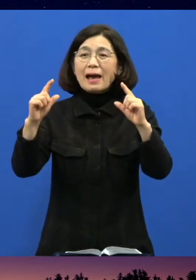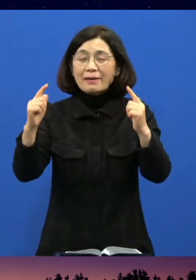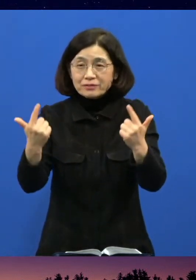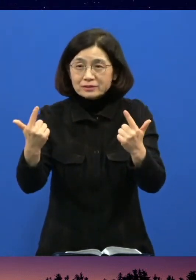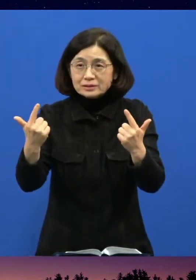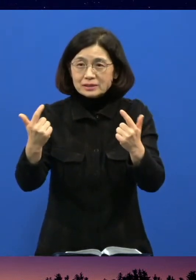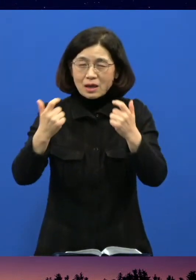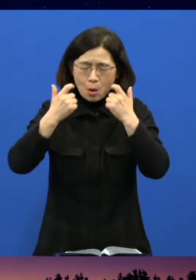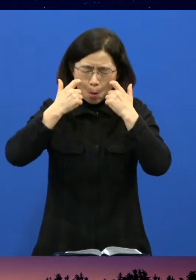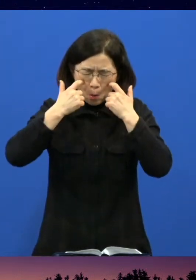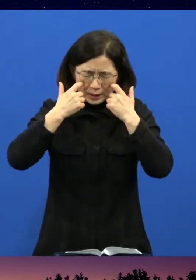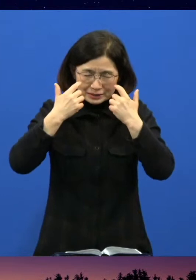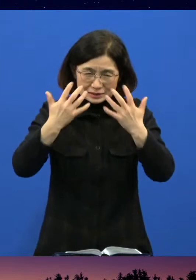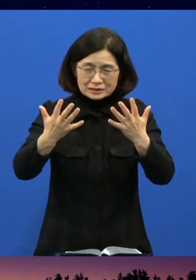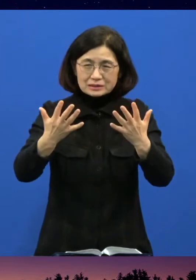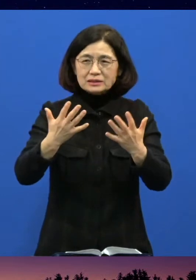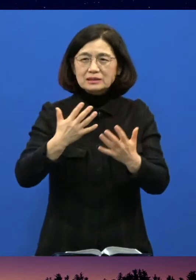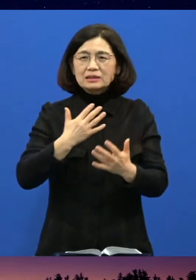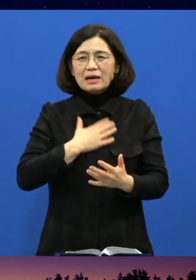수밖에 없는 근거를 가진 사람.